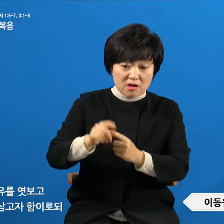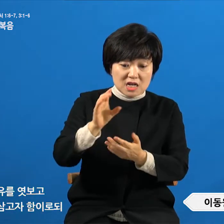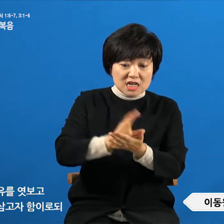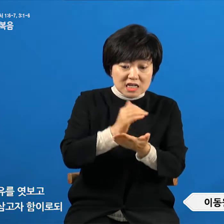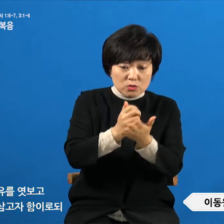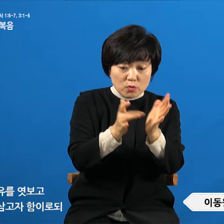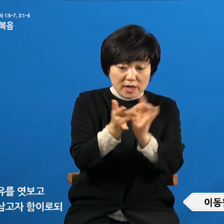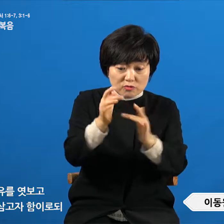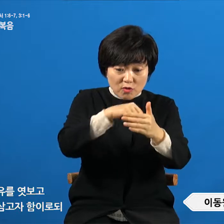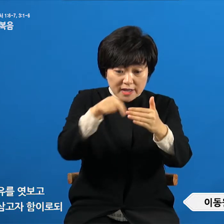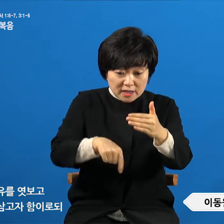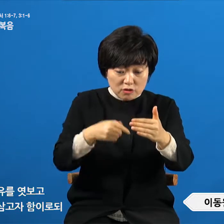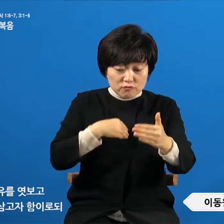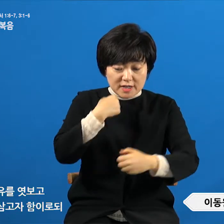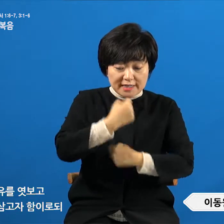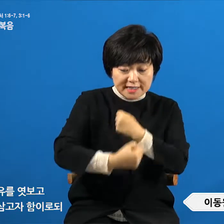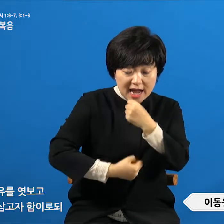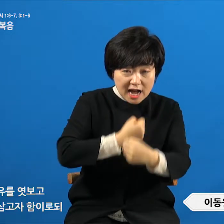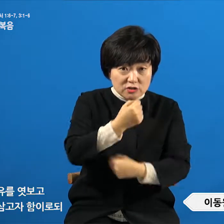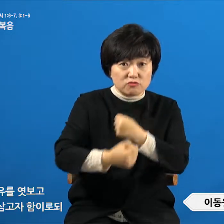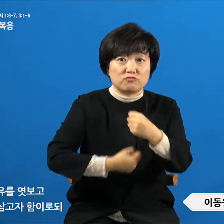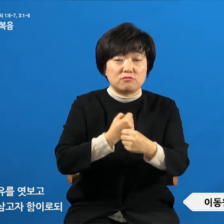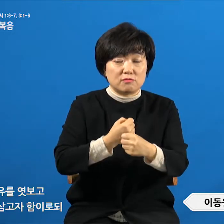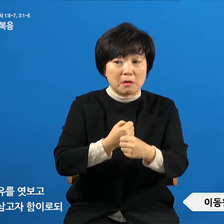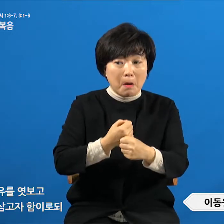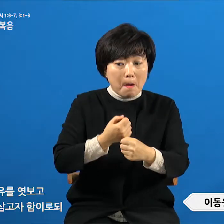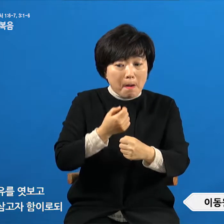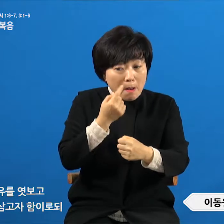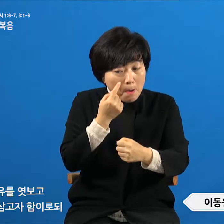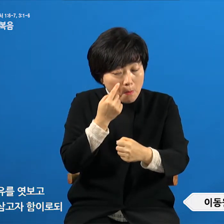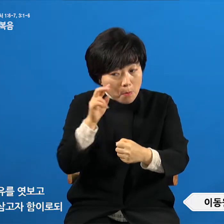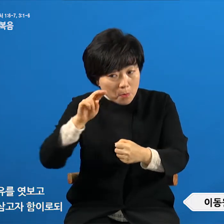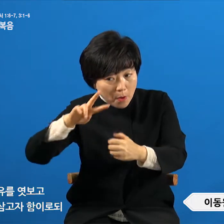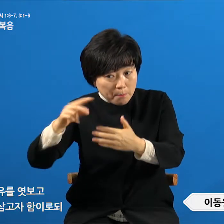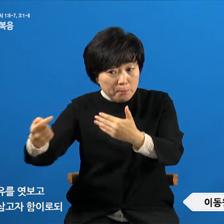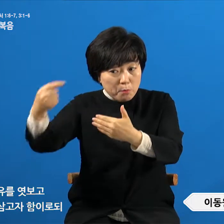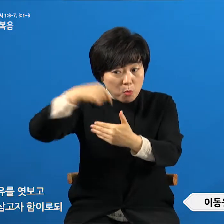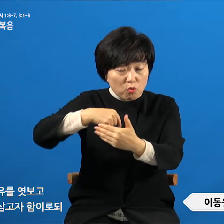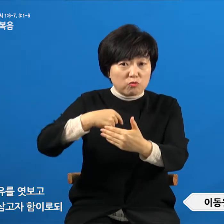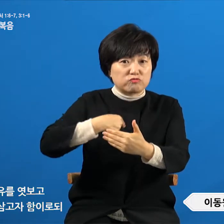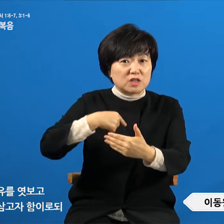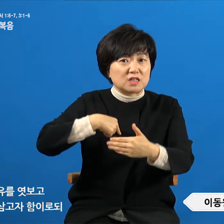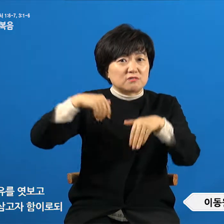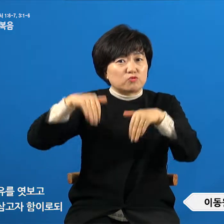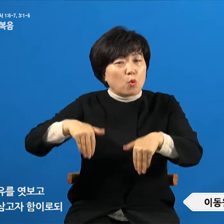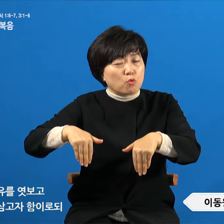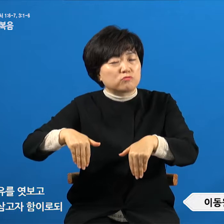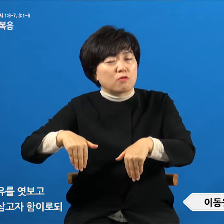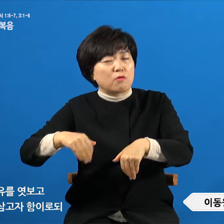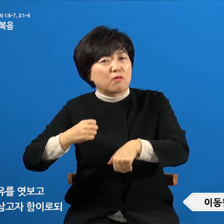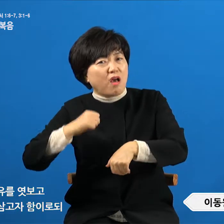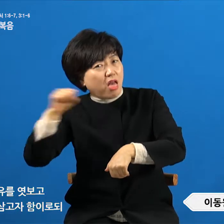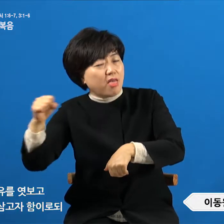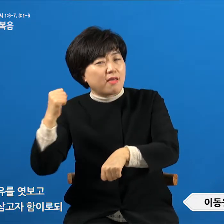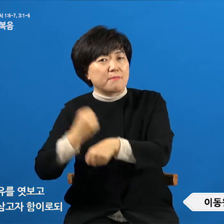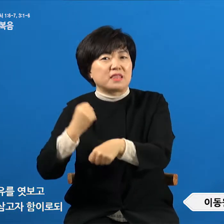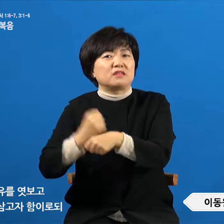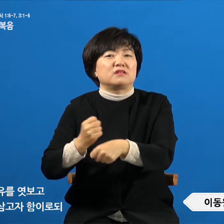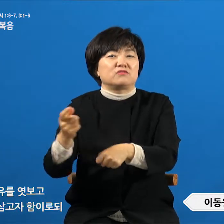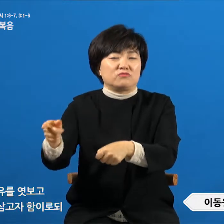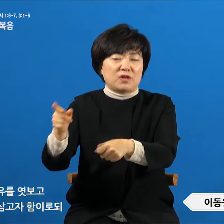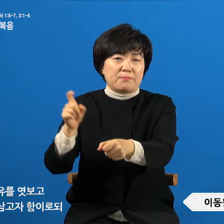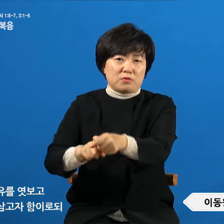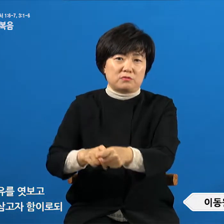가진 자유를 엿보고 우리를 종으로 삼고자 함이라. 자, 이 율법주의자들을 가만히